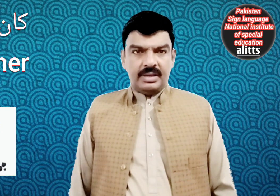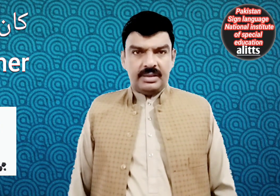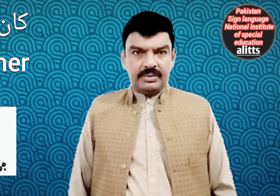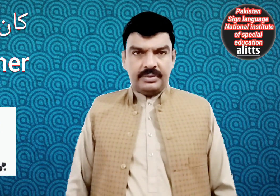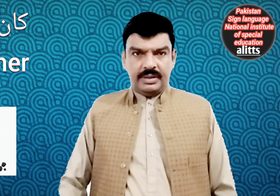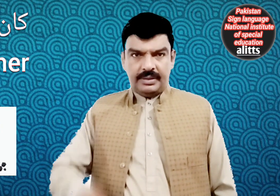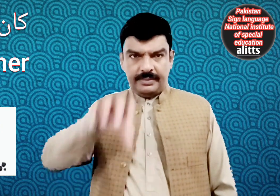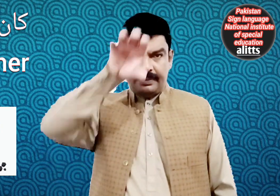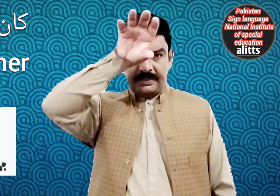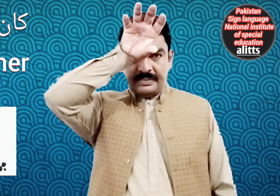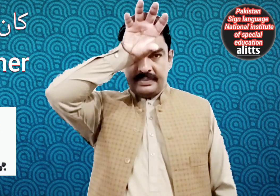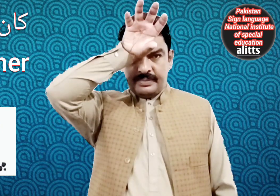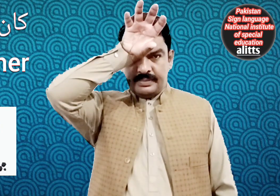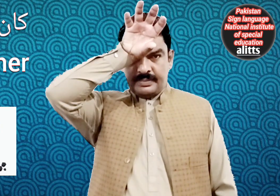कान कुनी।